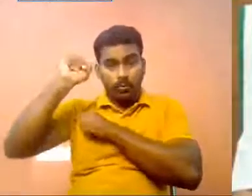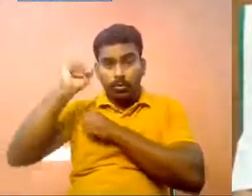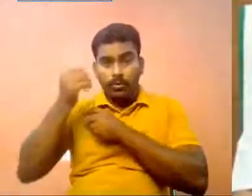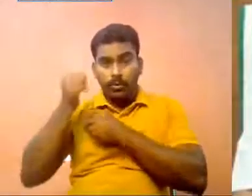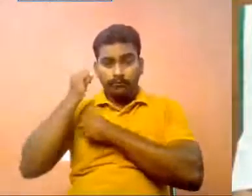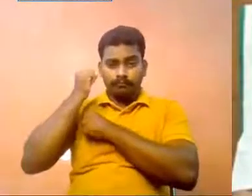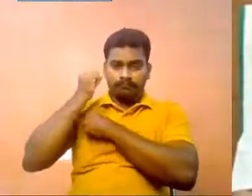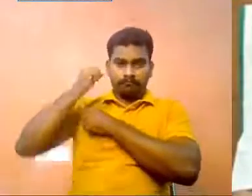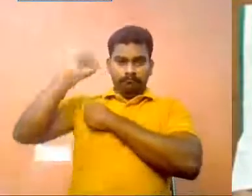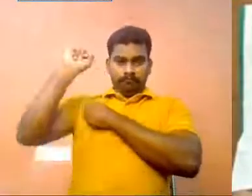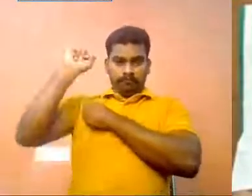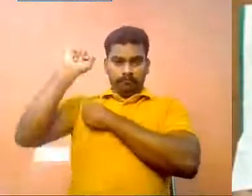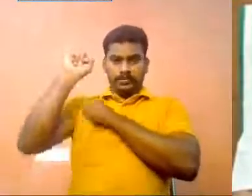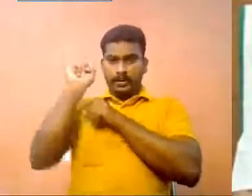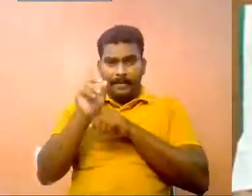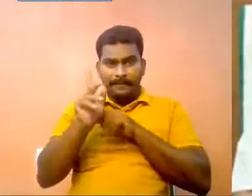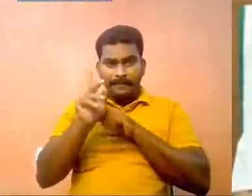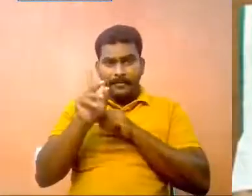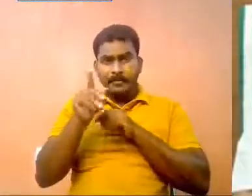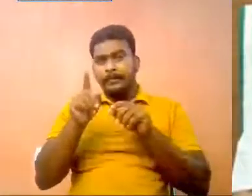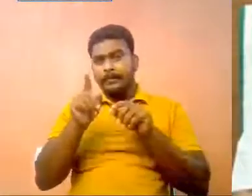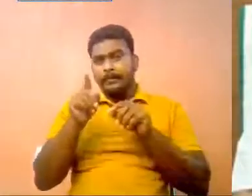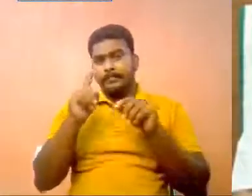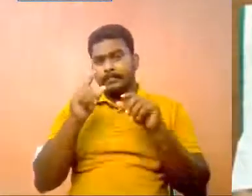നമ്മൾ ഗൗരവമായി